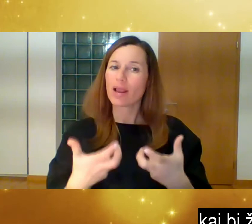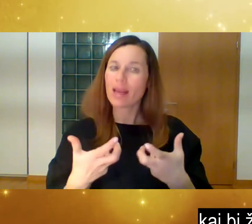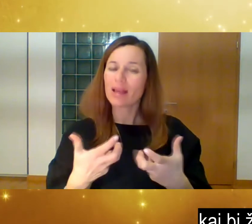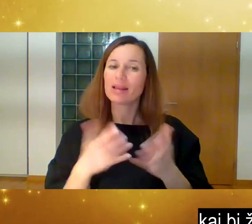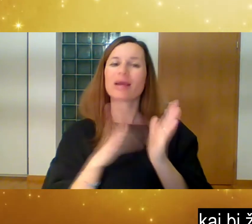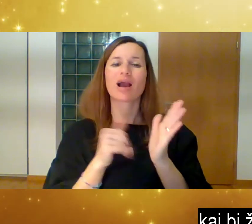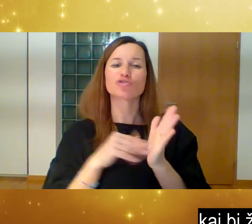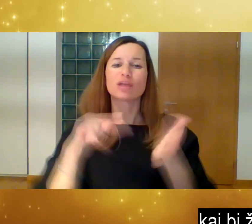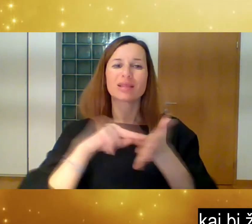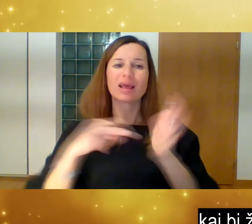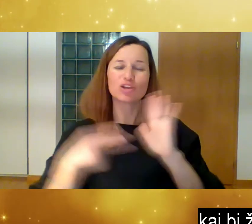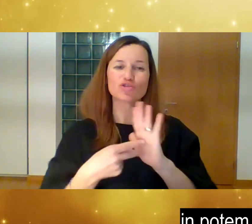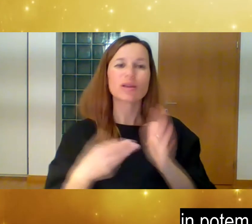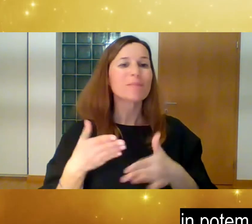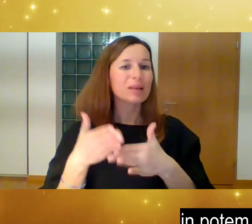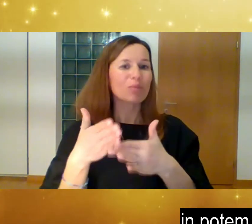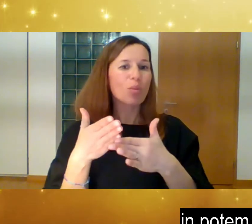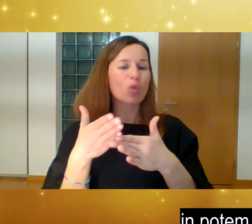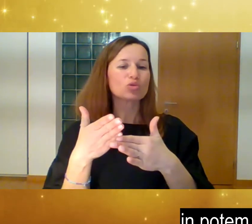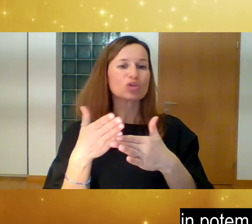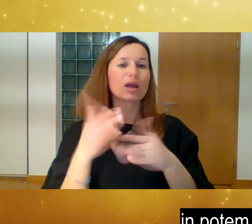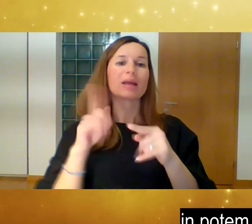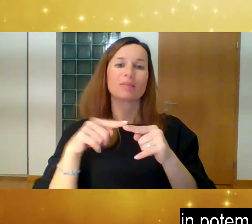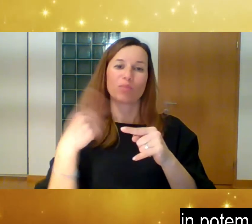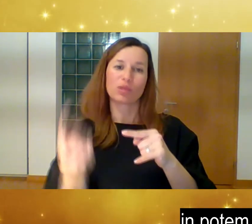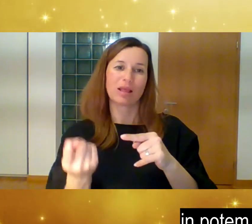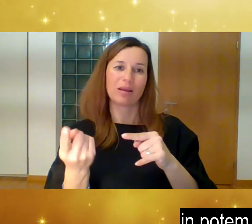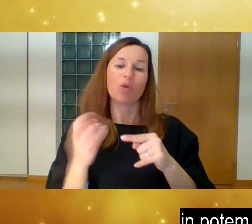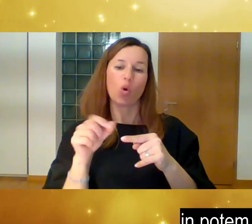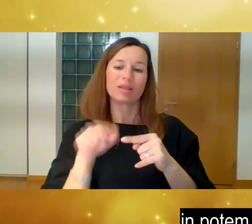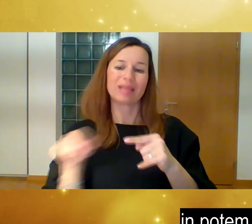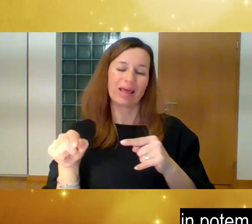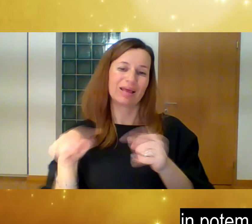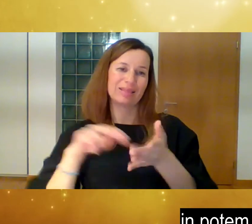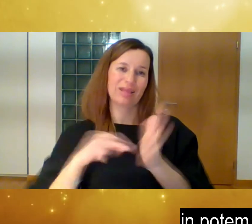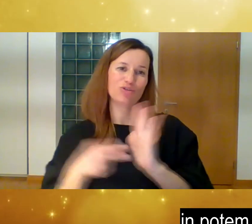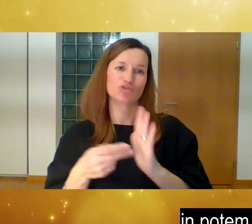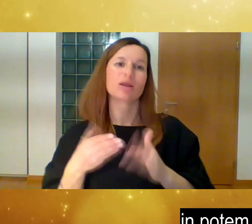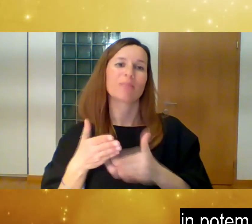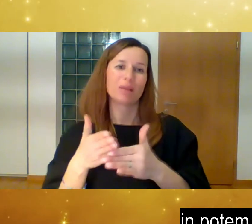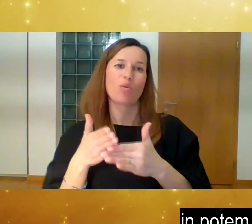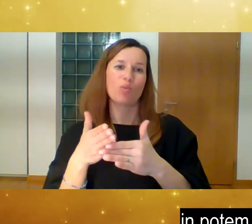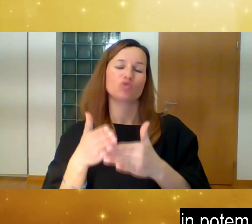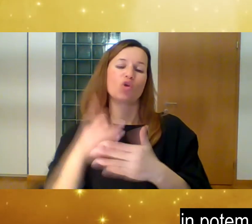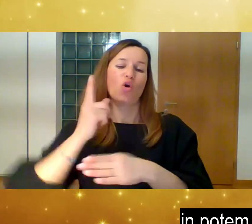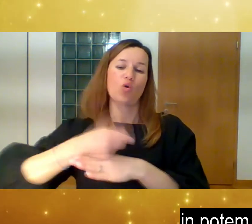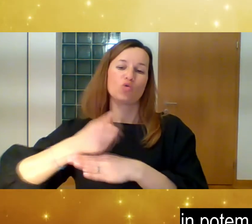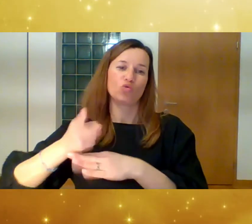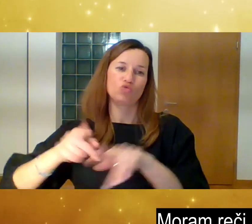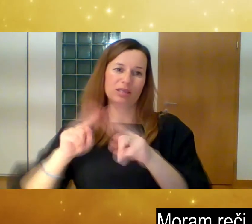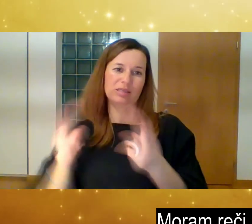kakšen tehnični pripomoček in potem o teh tehničnih pripomočkih odloča